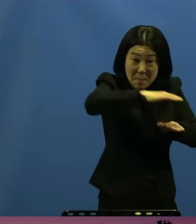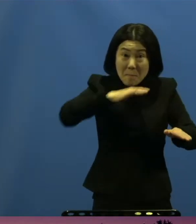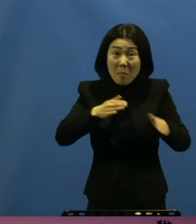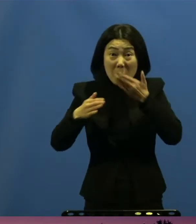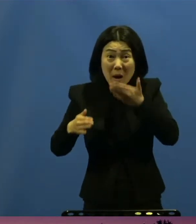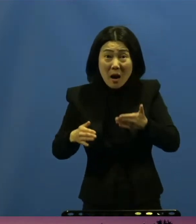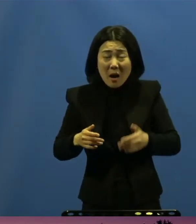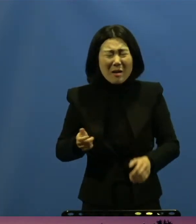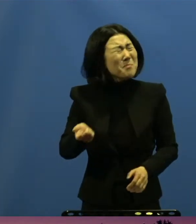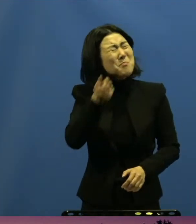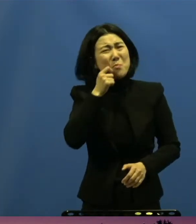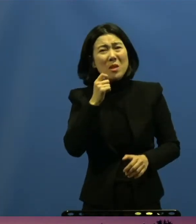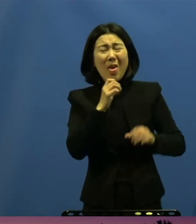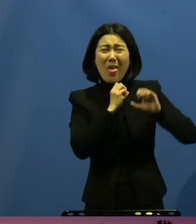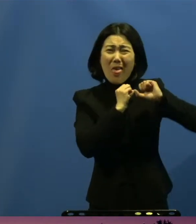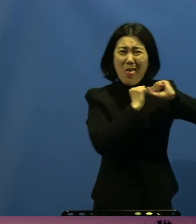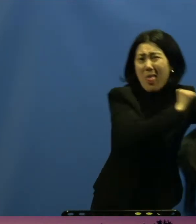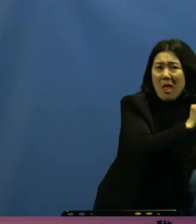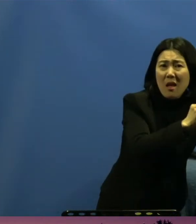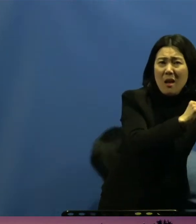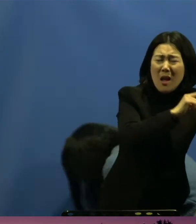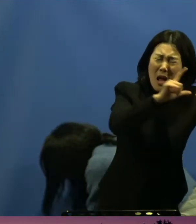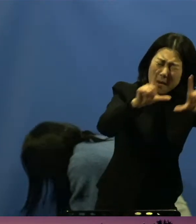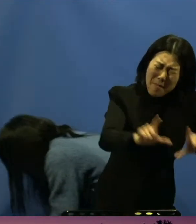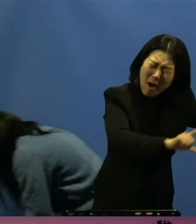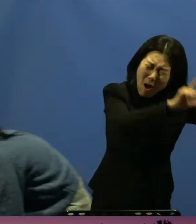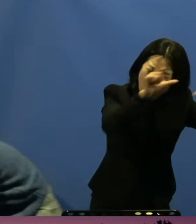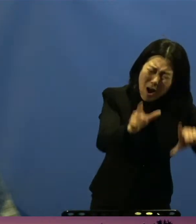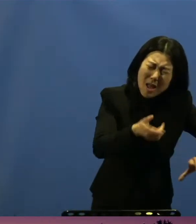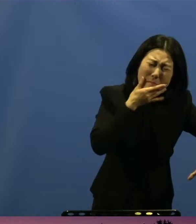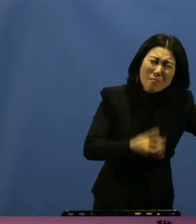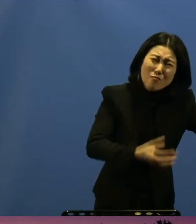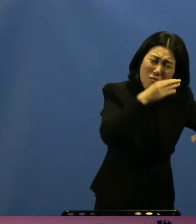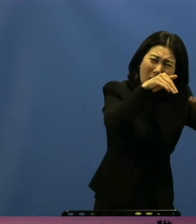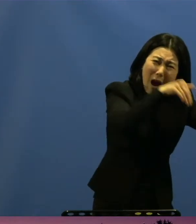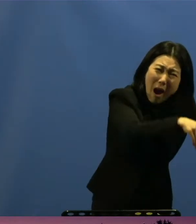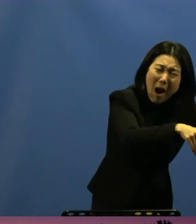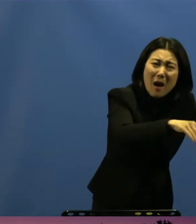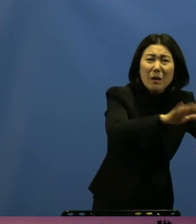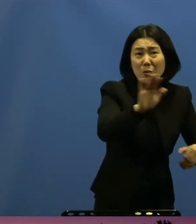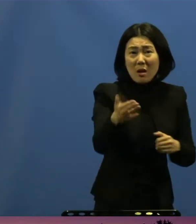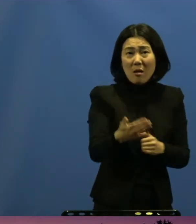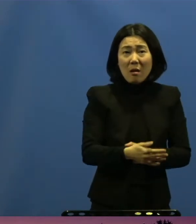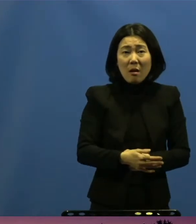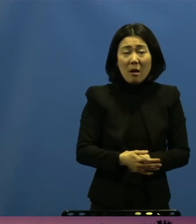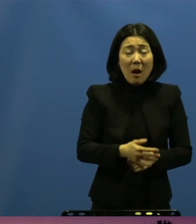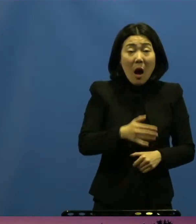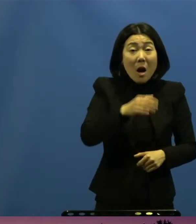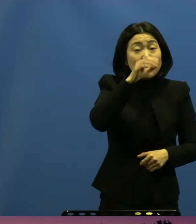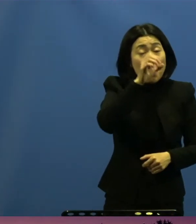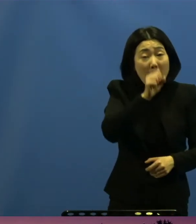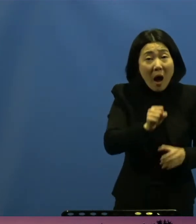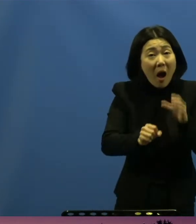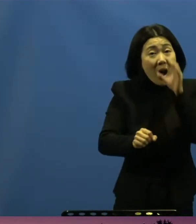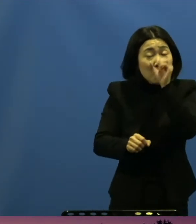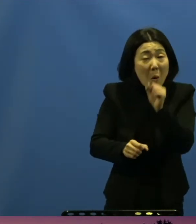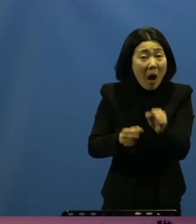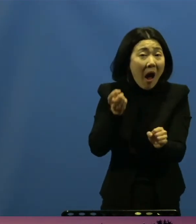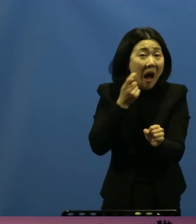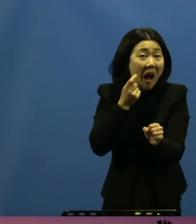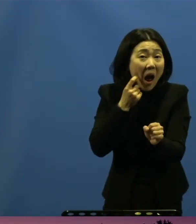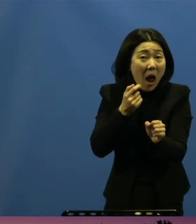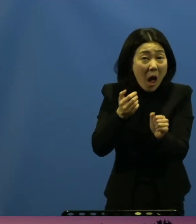거기는 비극과 불행만 있는 거죠. 그런데 뭔가 있는 것처럼 속이는 거죠. 마귀는 우리를 속이는